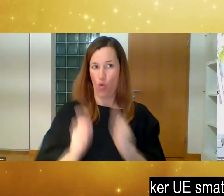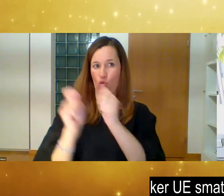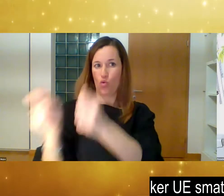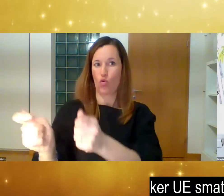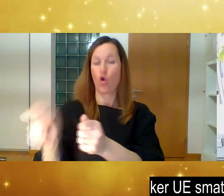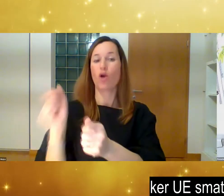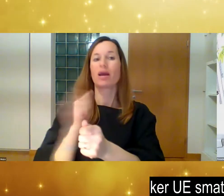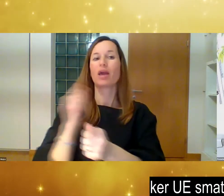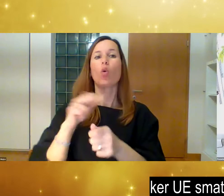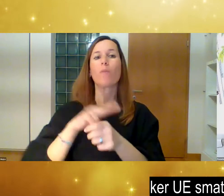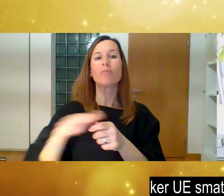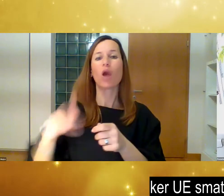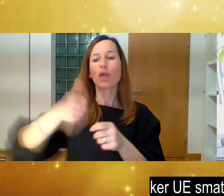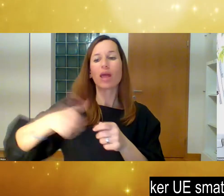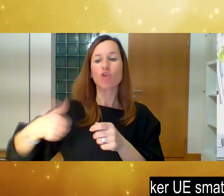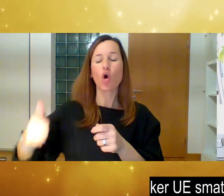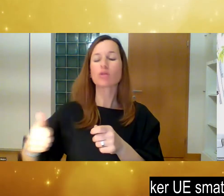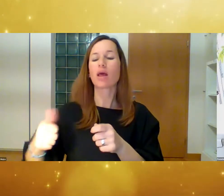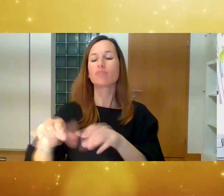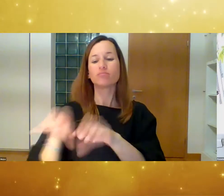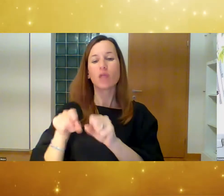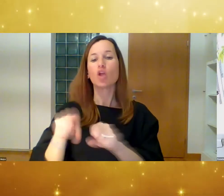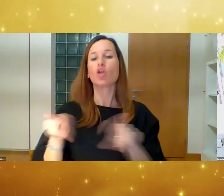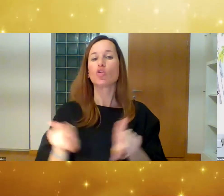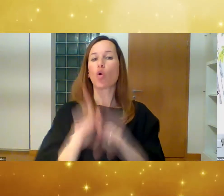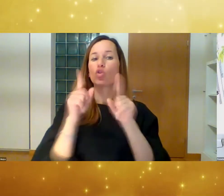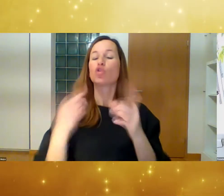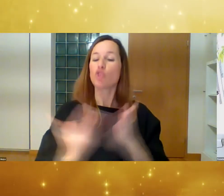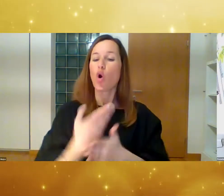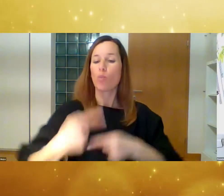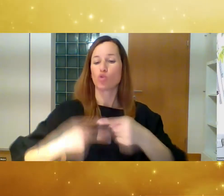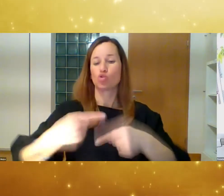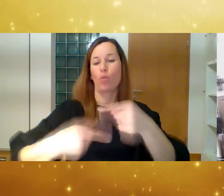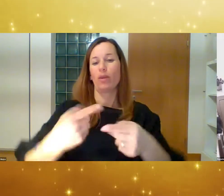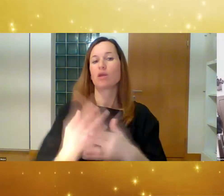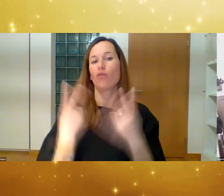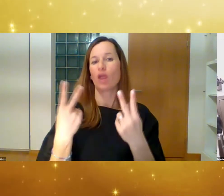to kot nov postopek uveljavljanja tehničnega pripomočka.